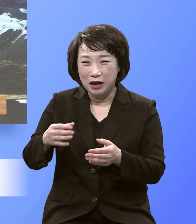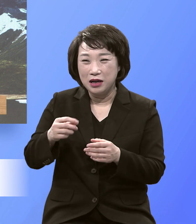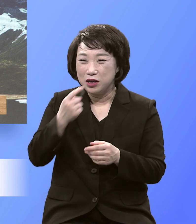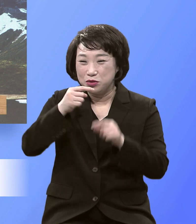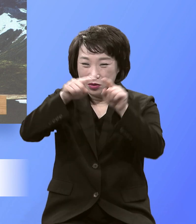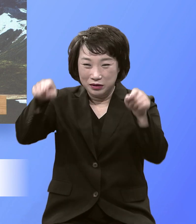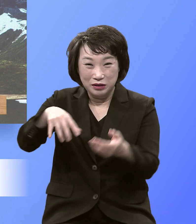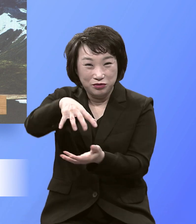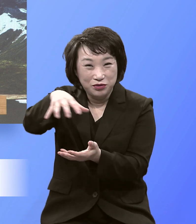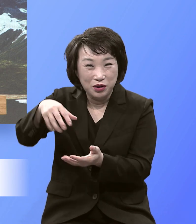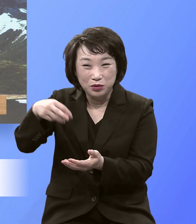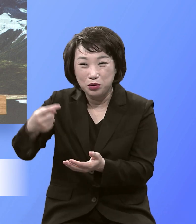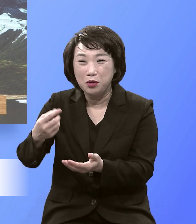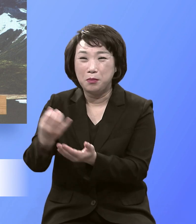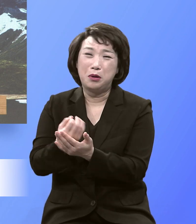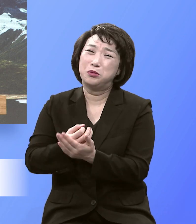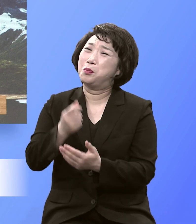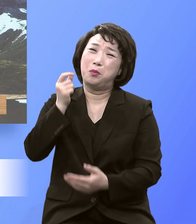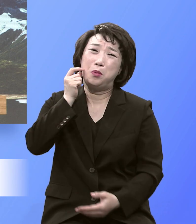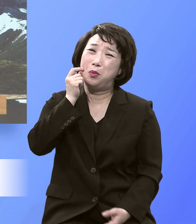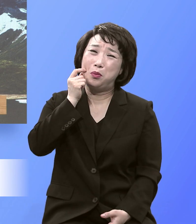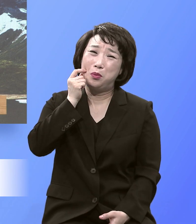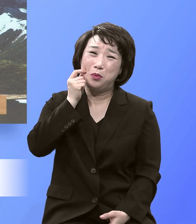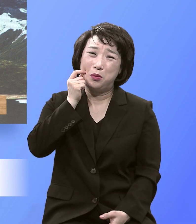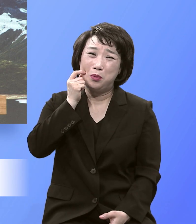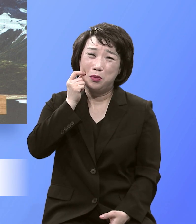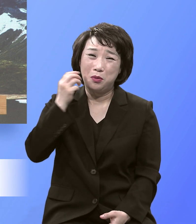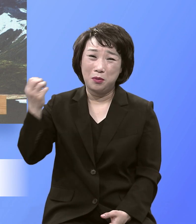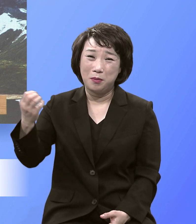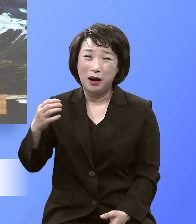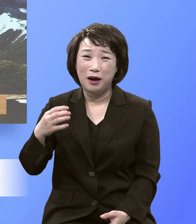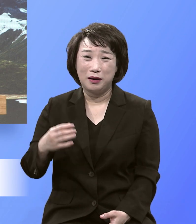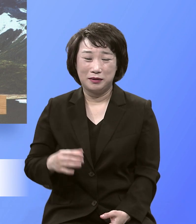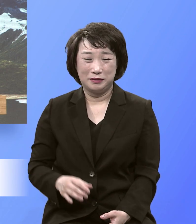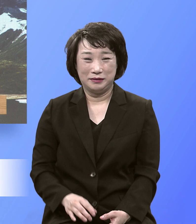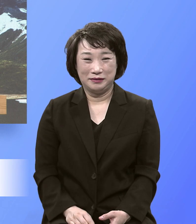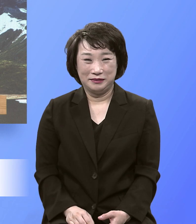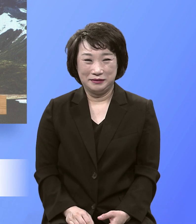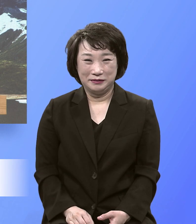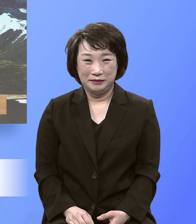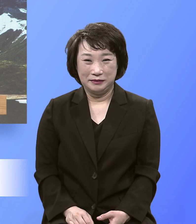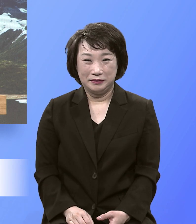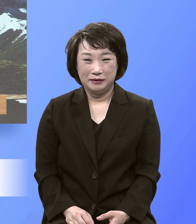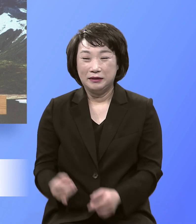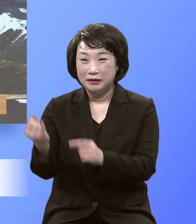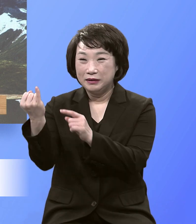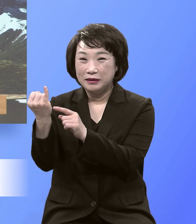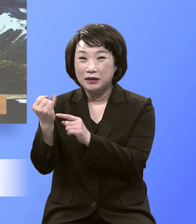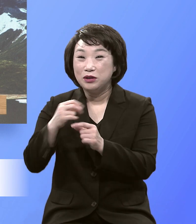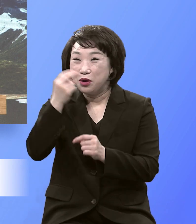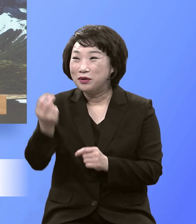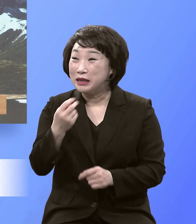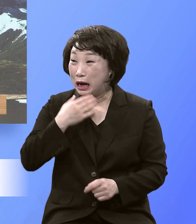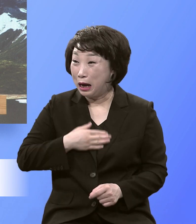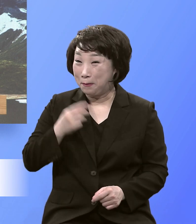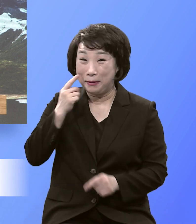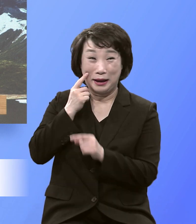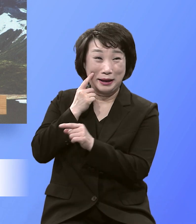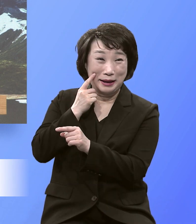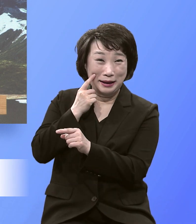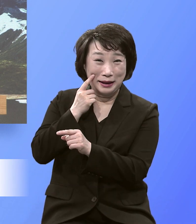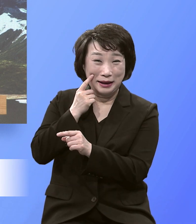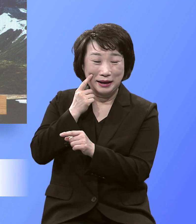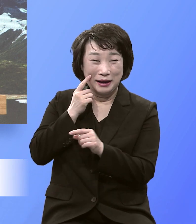주워도요 벌 수 없는 돈이에요. 벌 수 없는 돈. 그분이 영생을 알았다면요